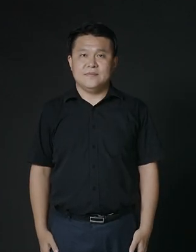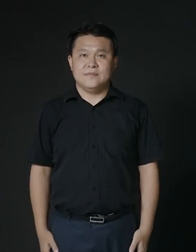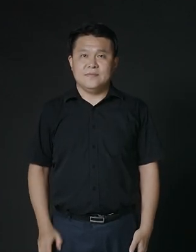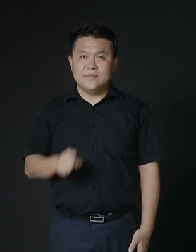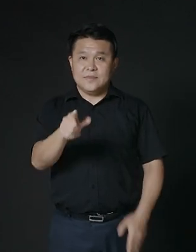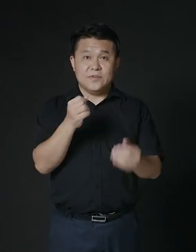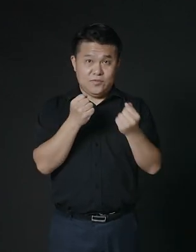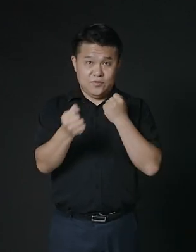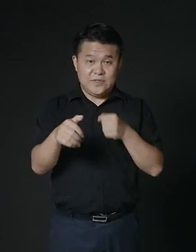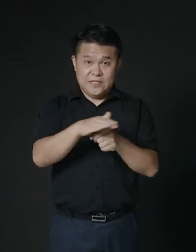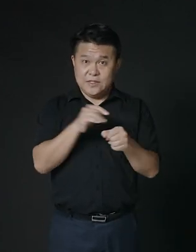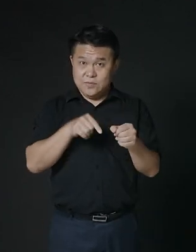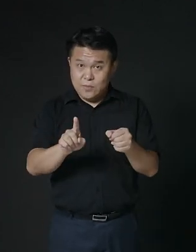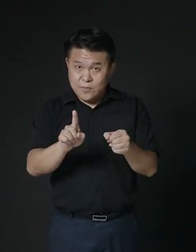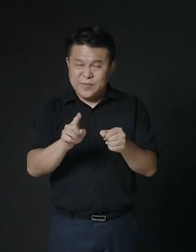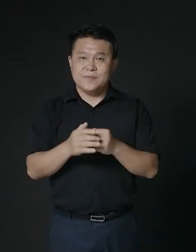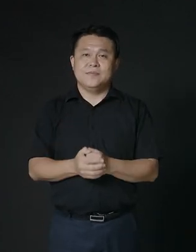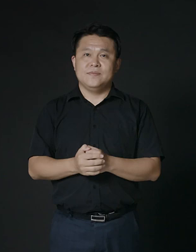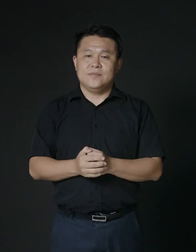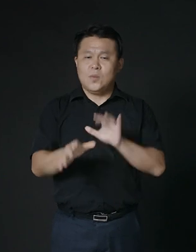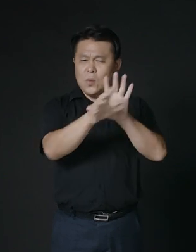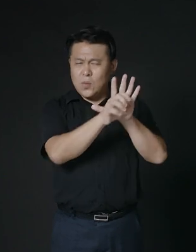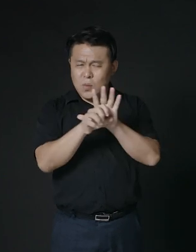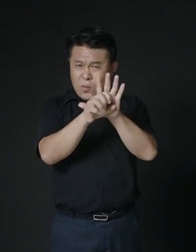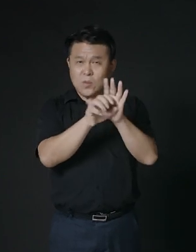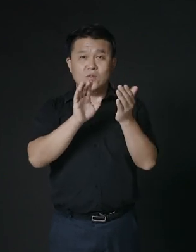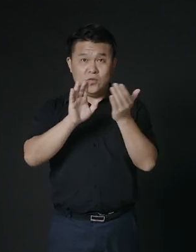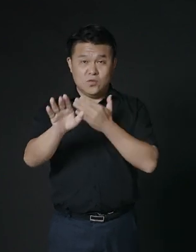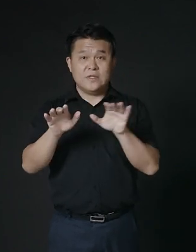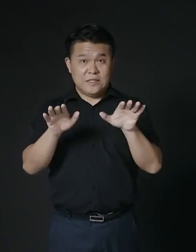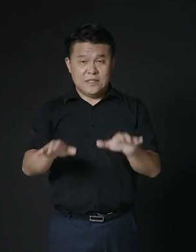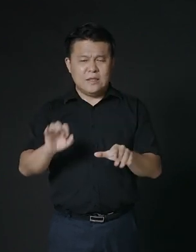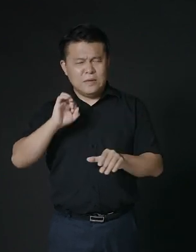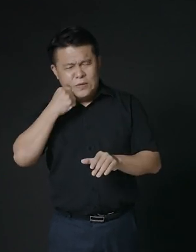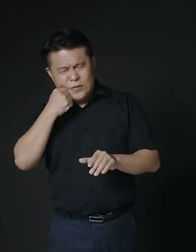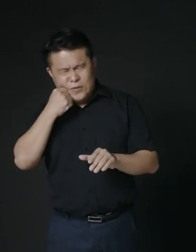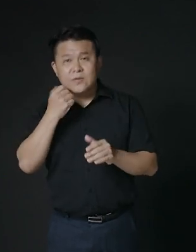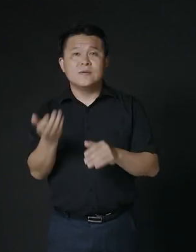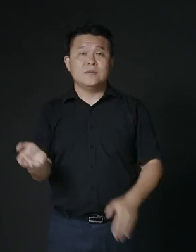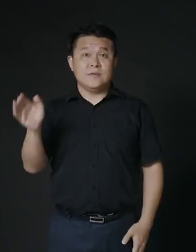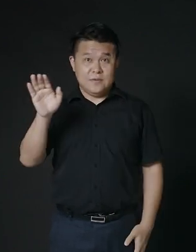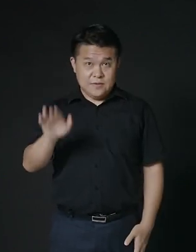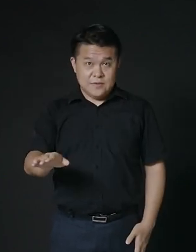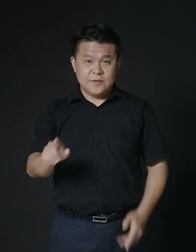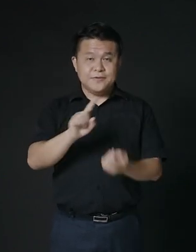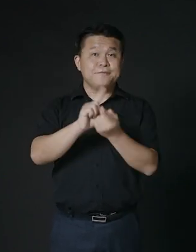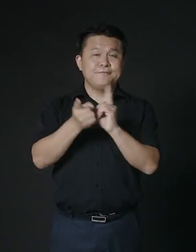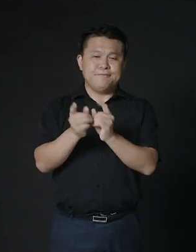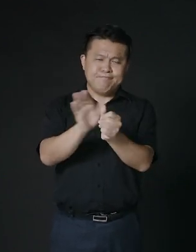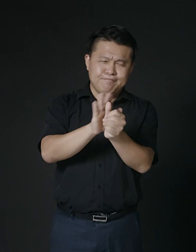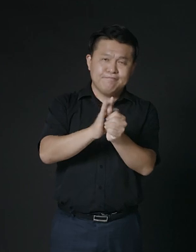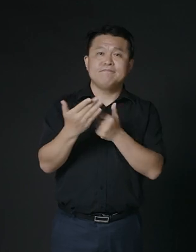그럼에도 불구하고 사랑은 코로나 일부 펜 대맥 시대의 어려움 속에서도 서로가